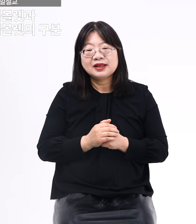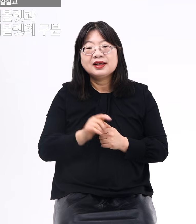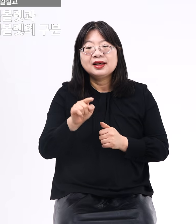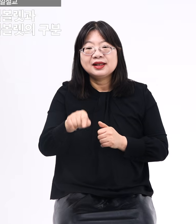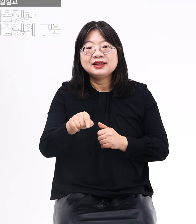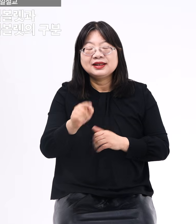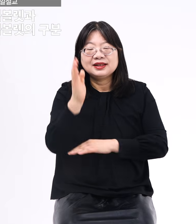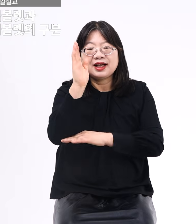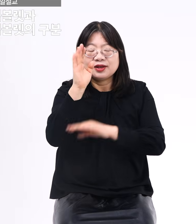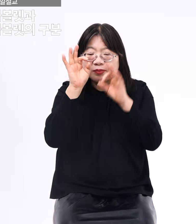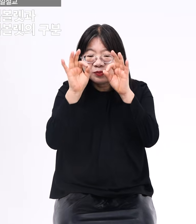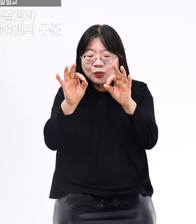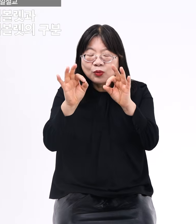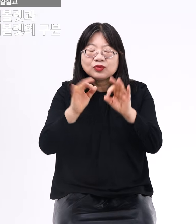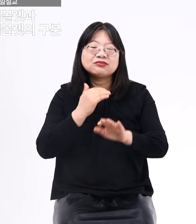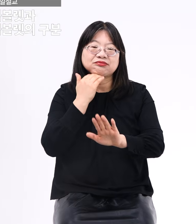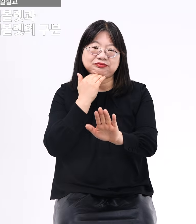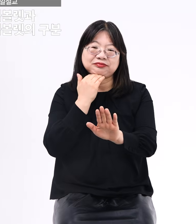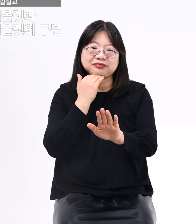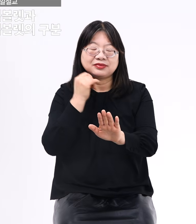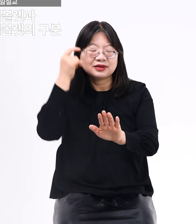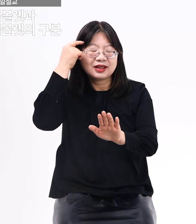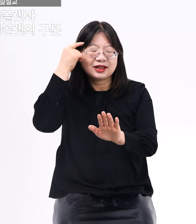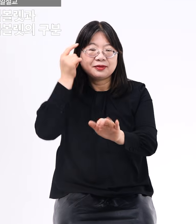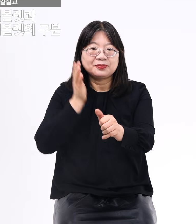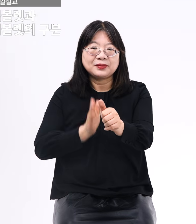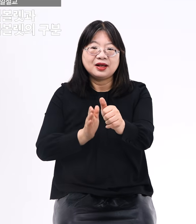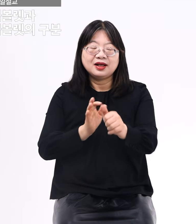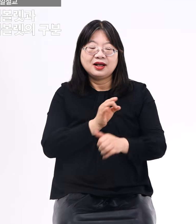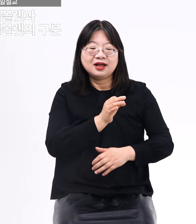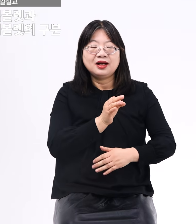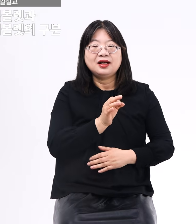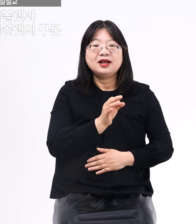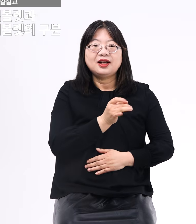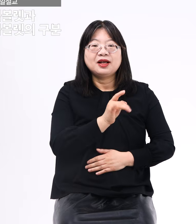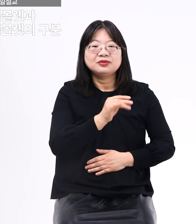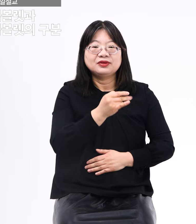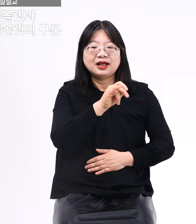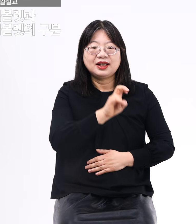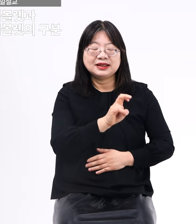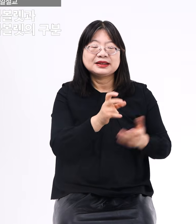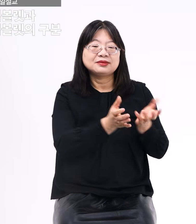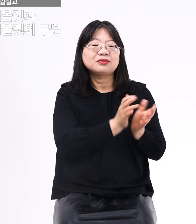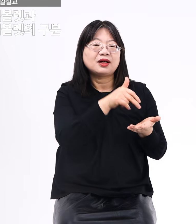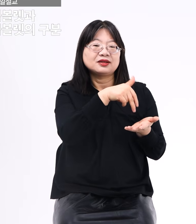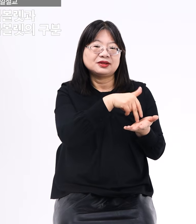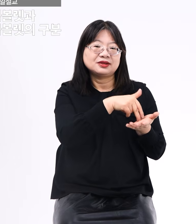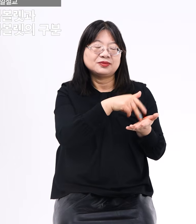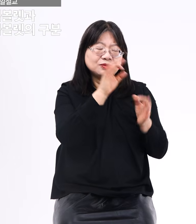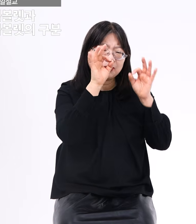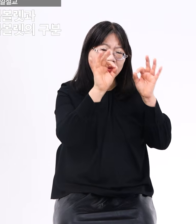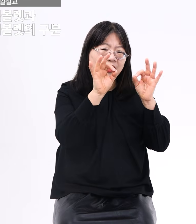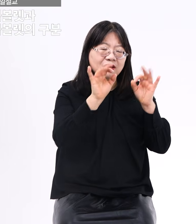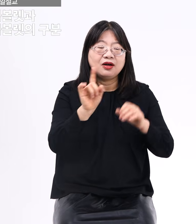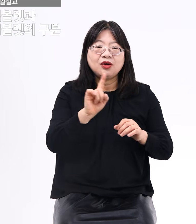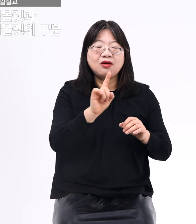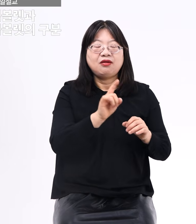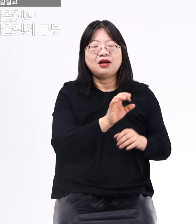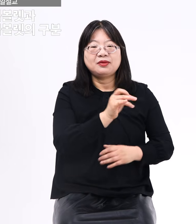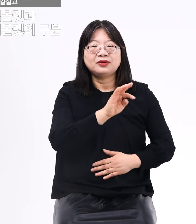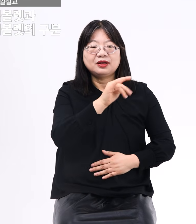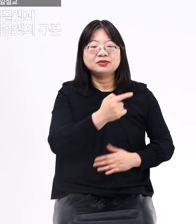있어요. 에브라임 지파 기준에서 보는 겁니다. 그는 뭐든지 중심에 서야